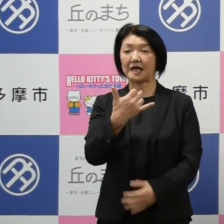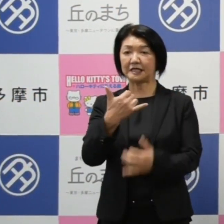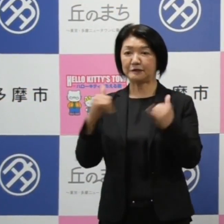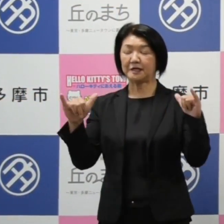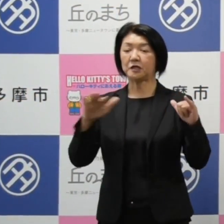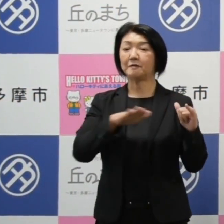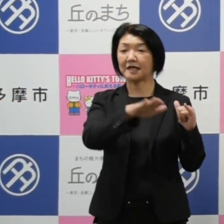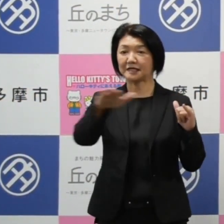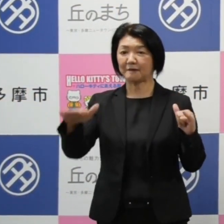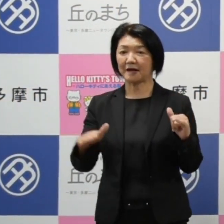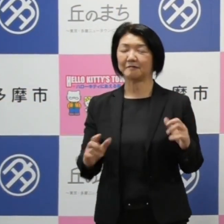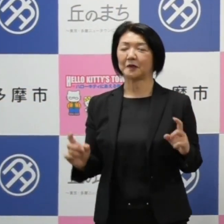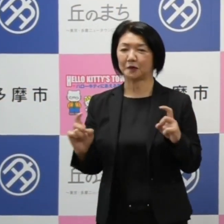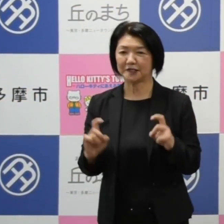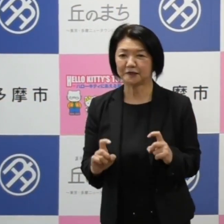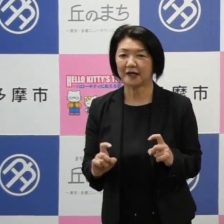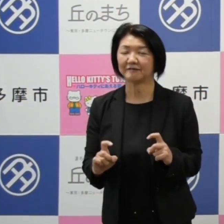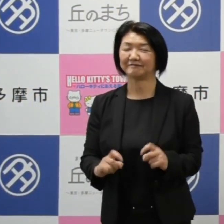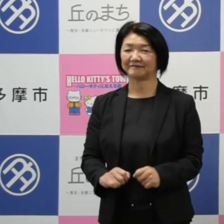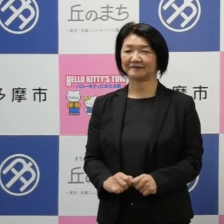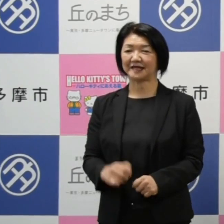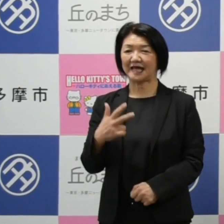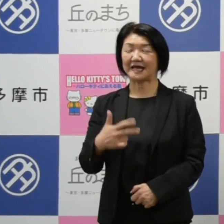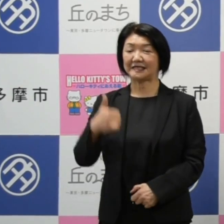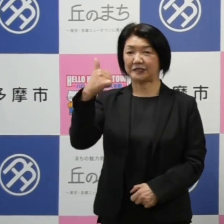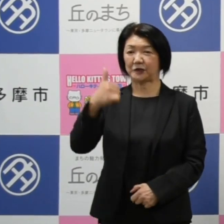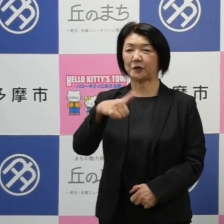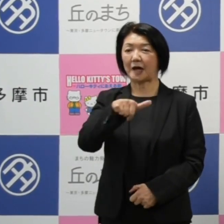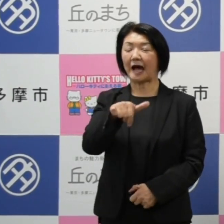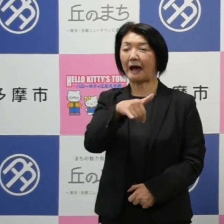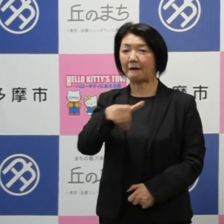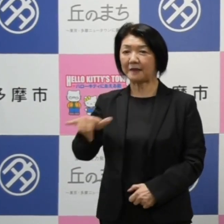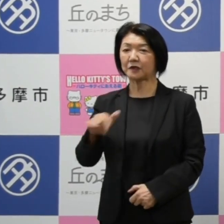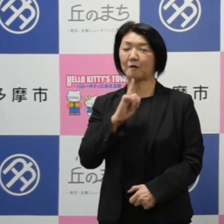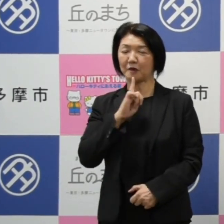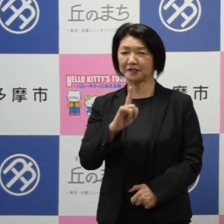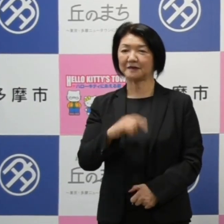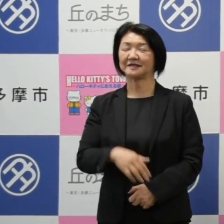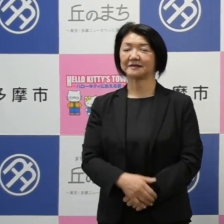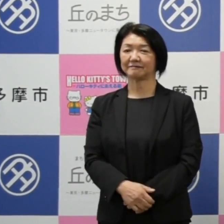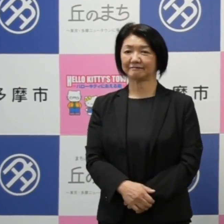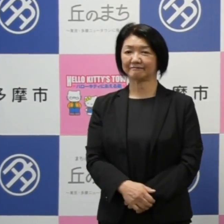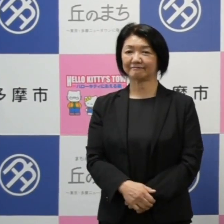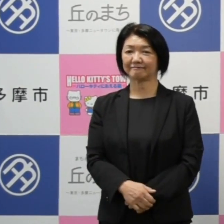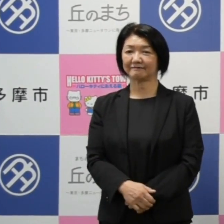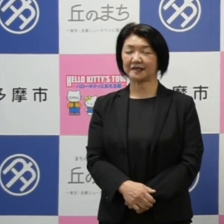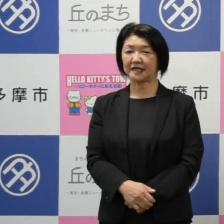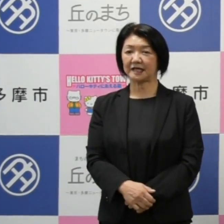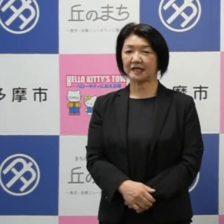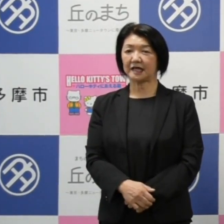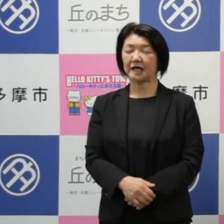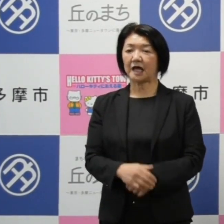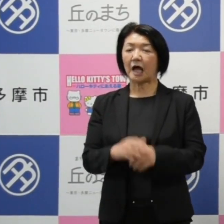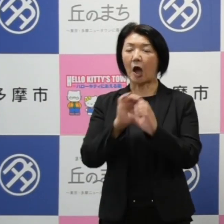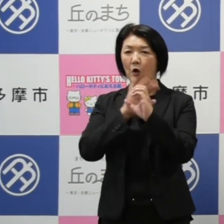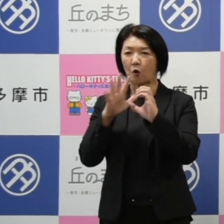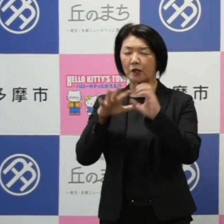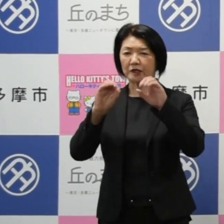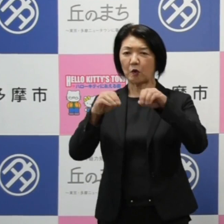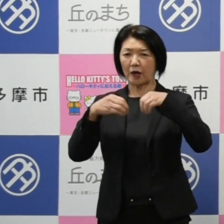市民の皆さん、こんにちは。市長の阿部博之です。日々の感染者数